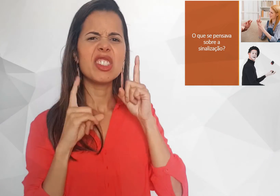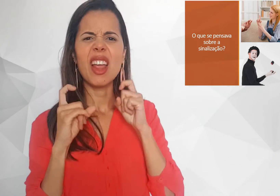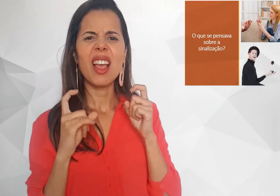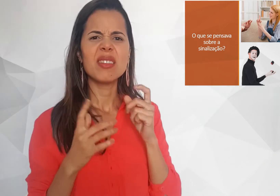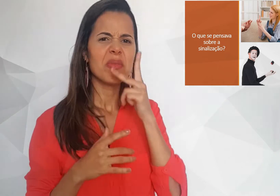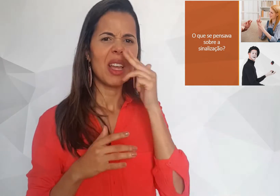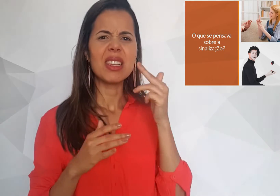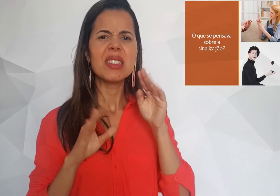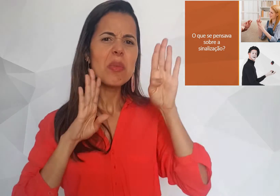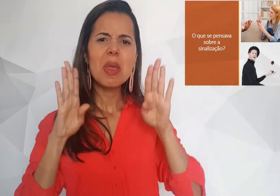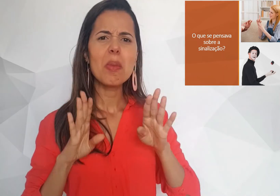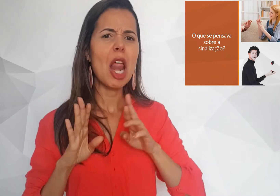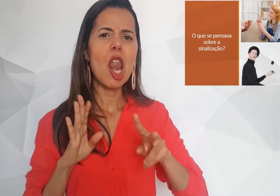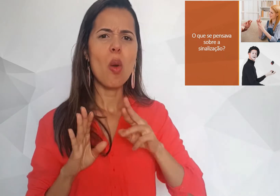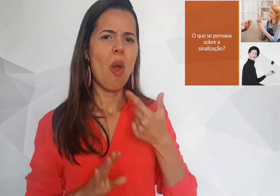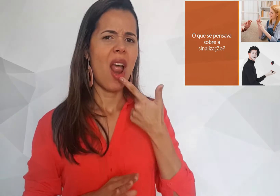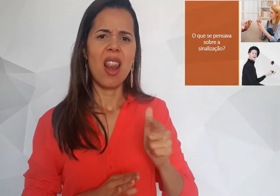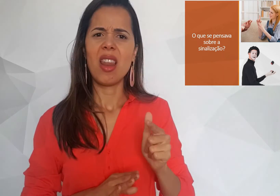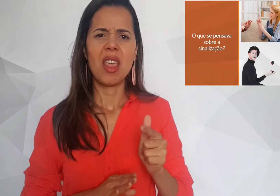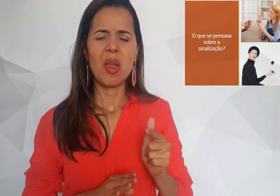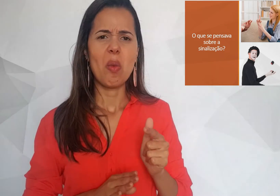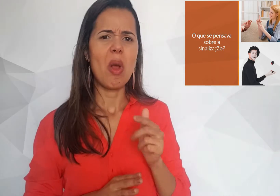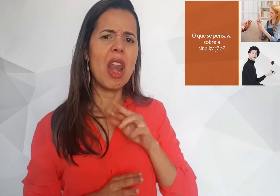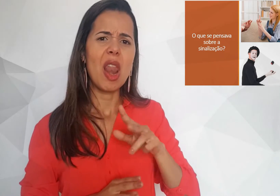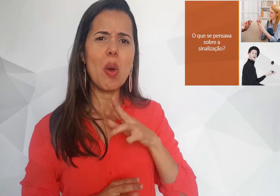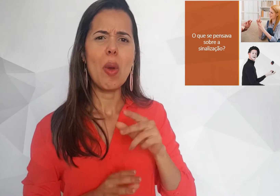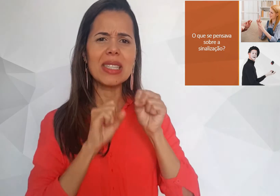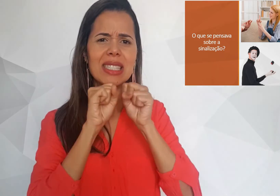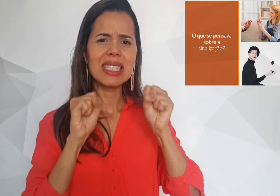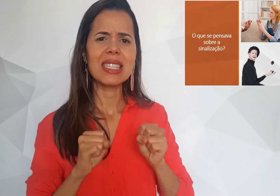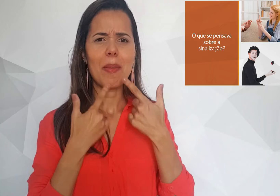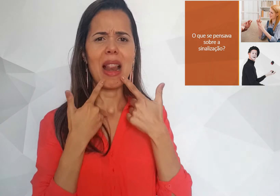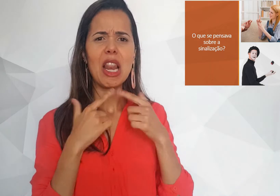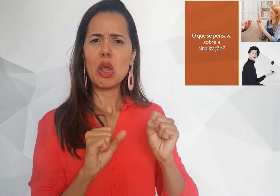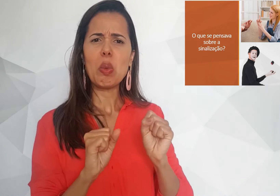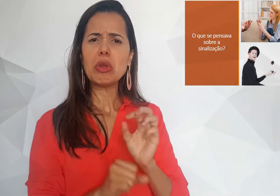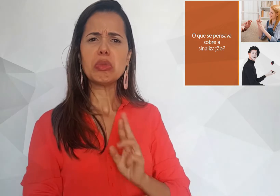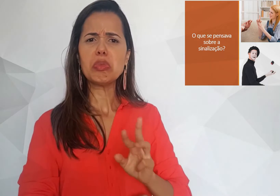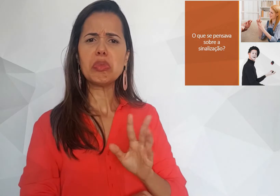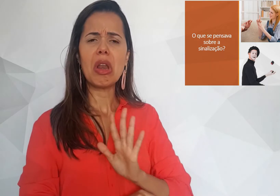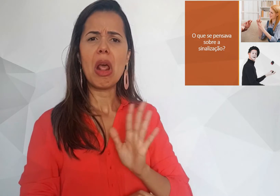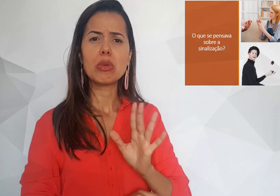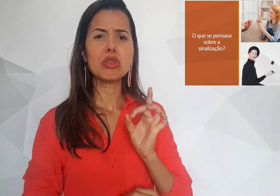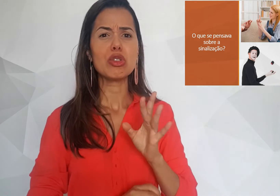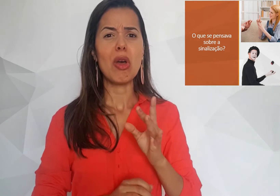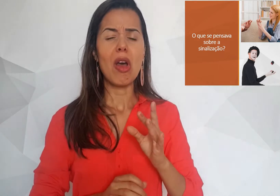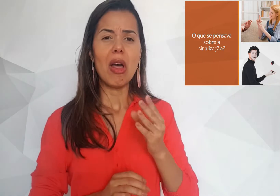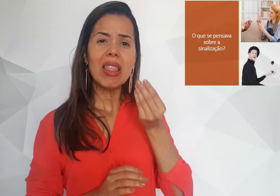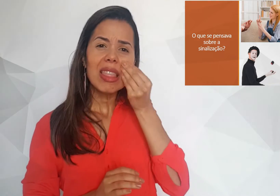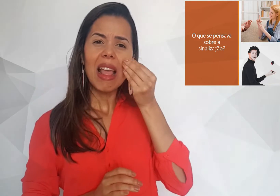sistema regulado, estruturado, né? Como caracterizado enquanto um sistema linguístico. Não, era visto como